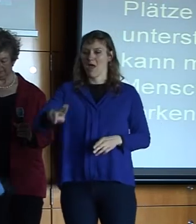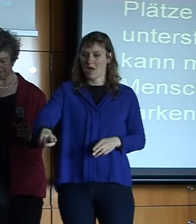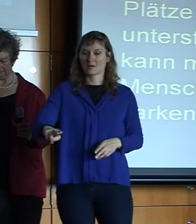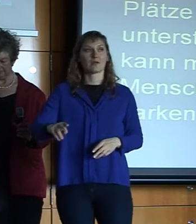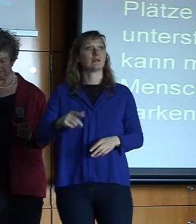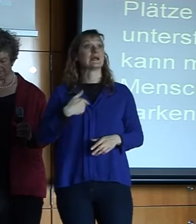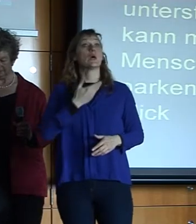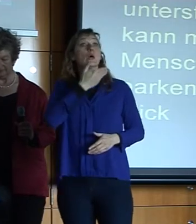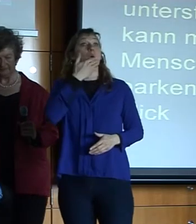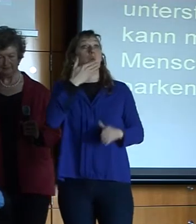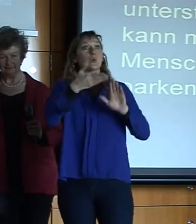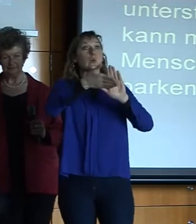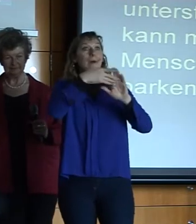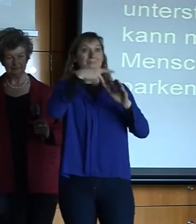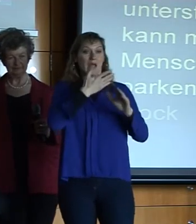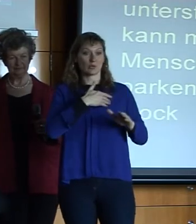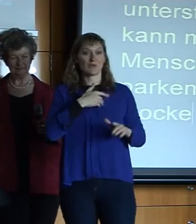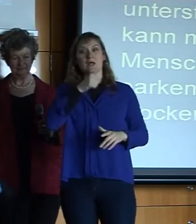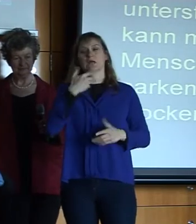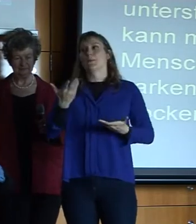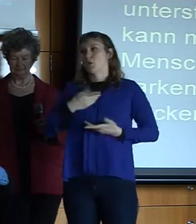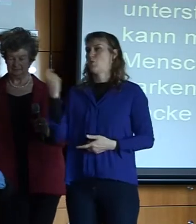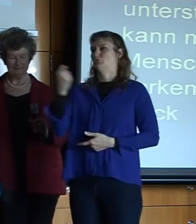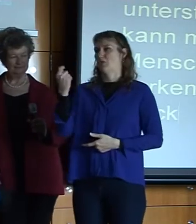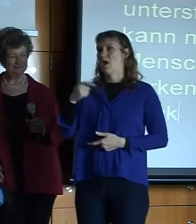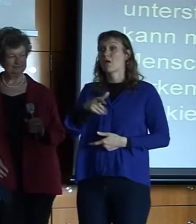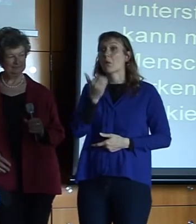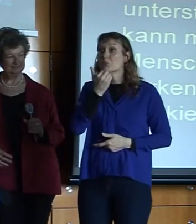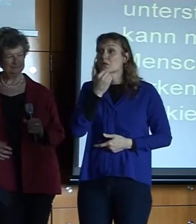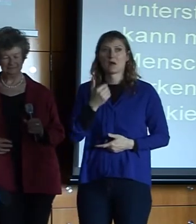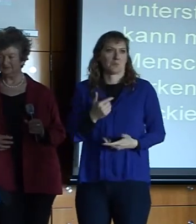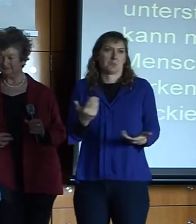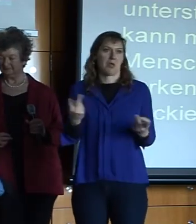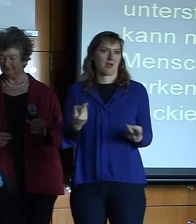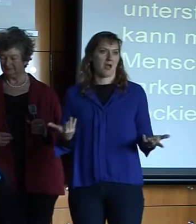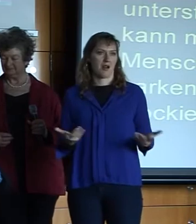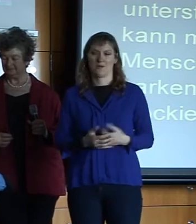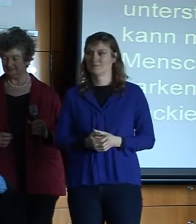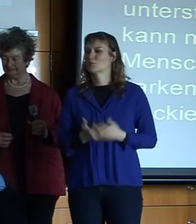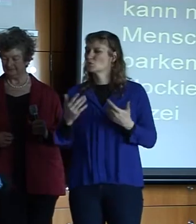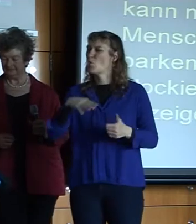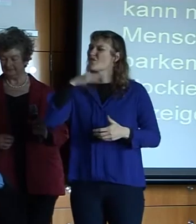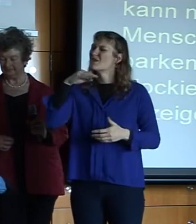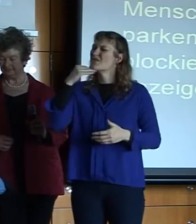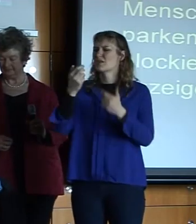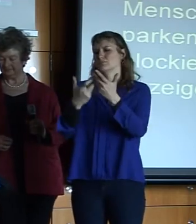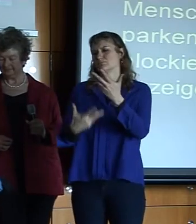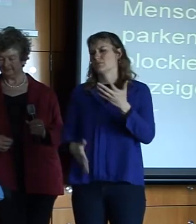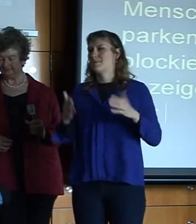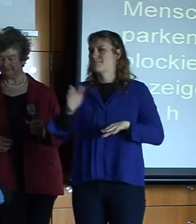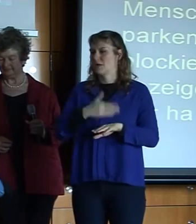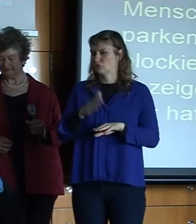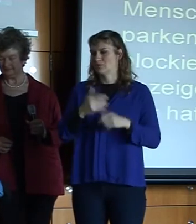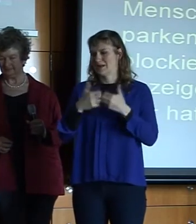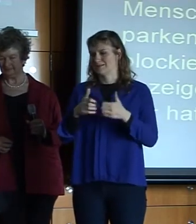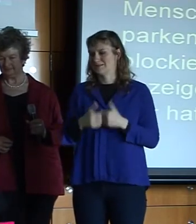weil dann gilt die StVO, und zwar in jedem Fall. Und so könnte man viele Beispiele aufzählen. Wir hatten von der UNO eine